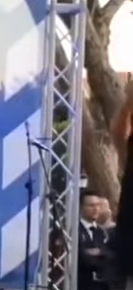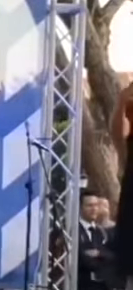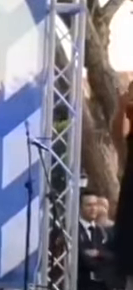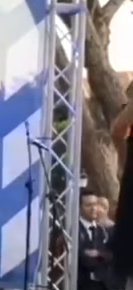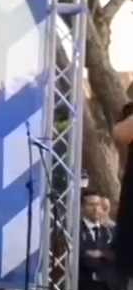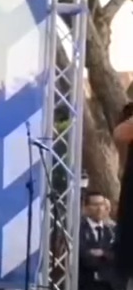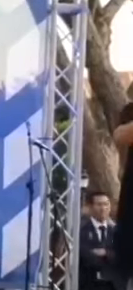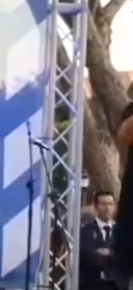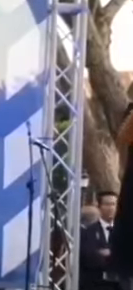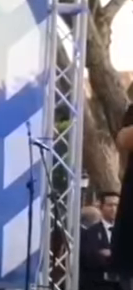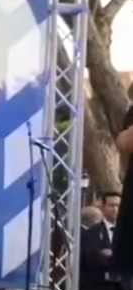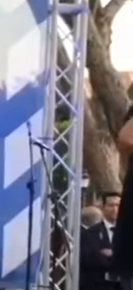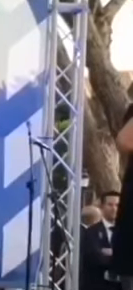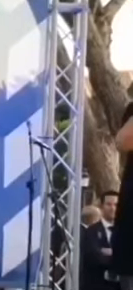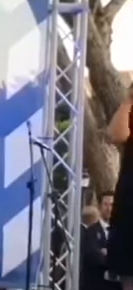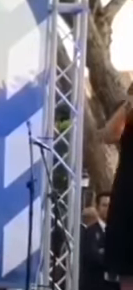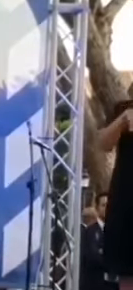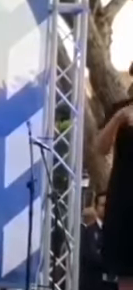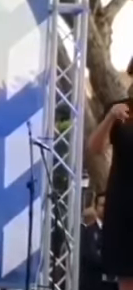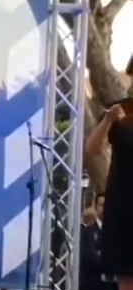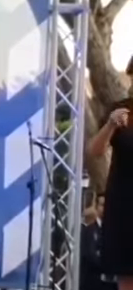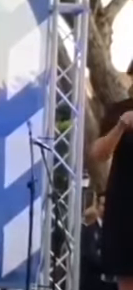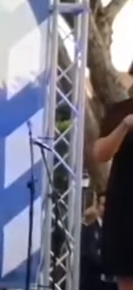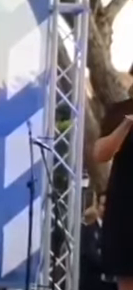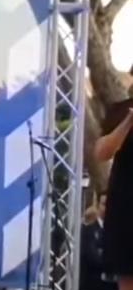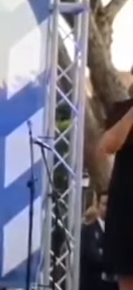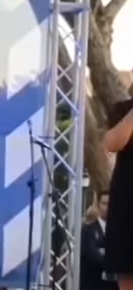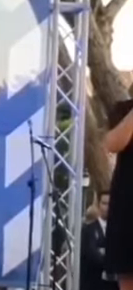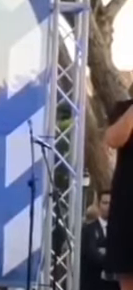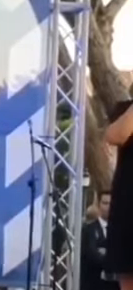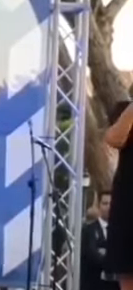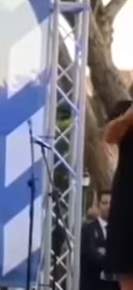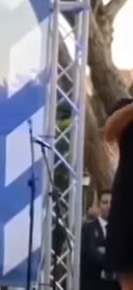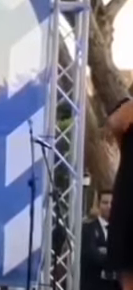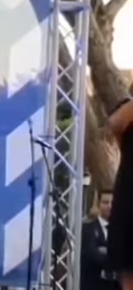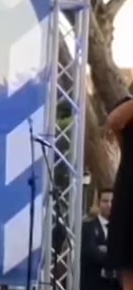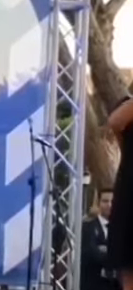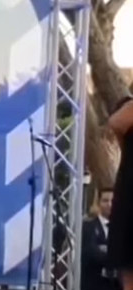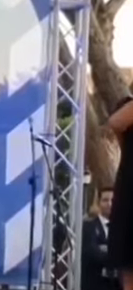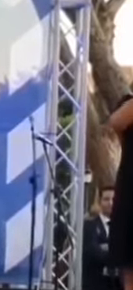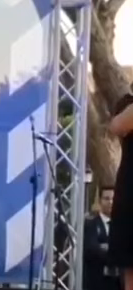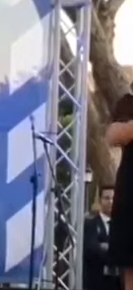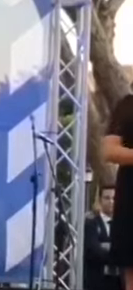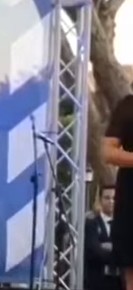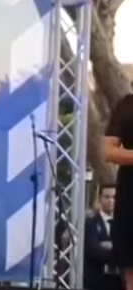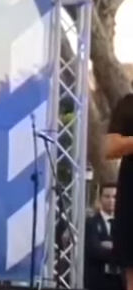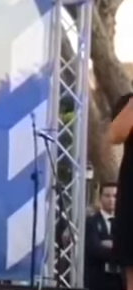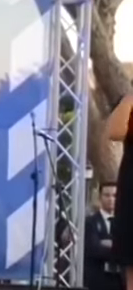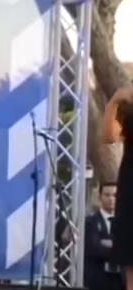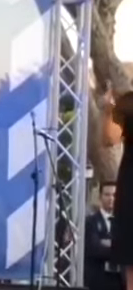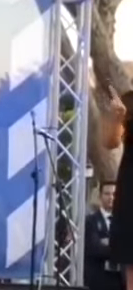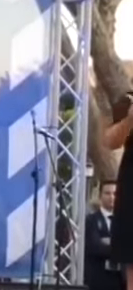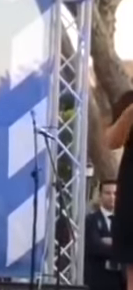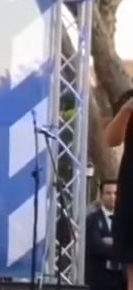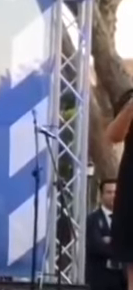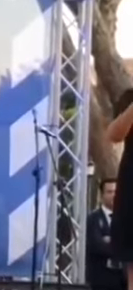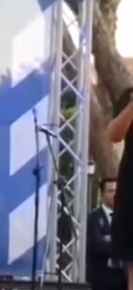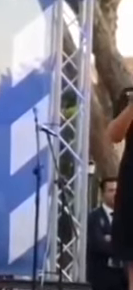venite a parlare, ci vediamo a Villa Panfili, ci mangiamo una tartina, un po' di musica di